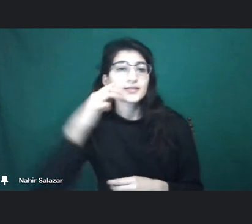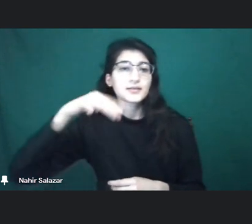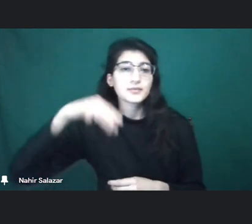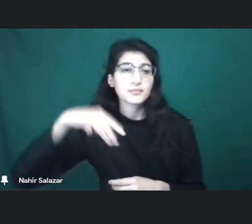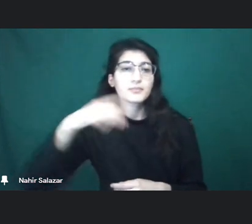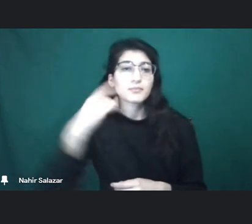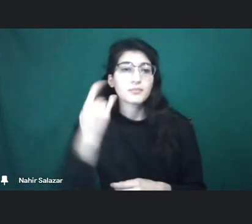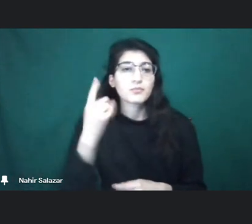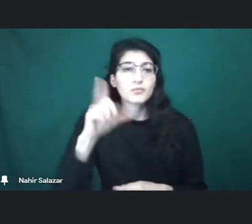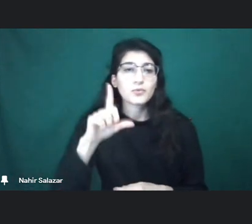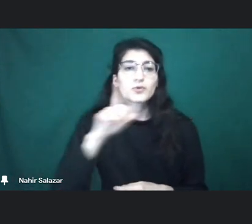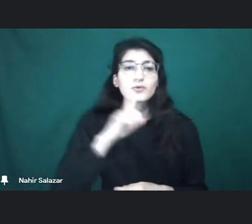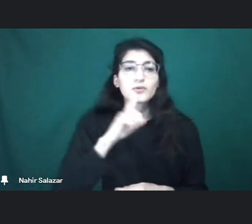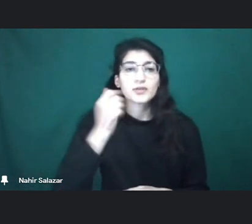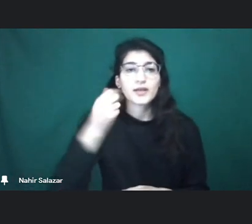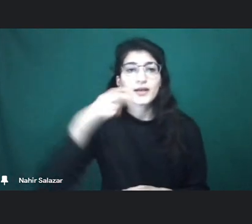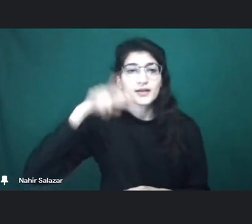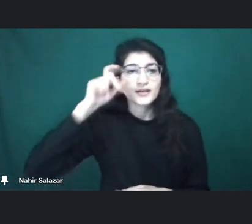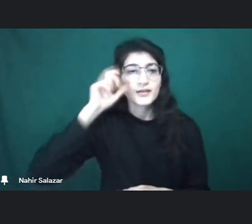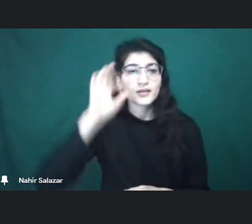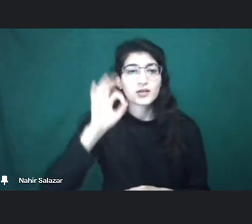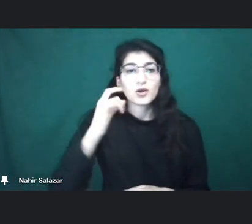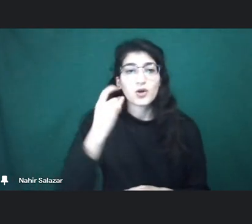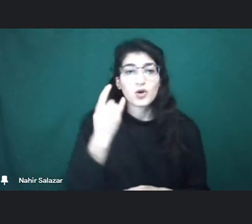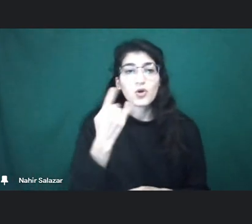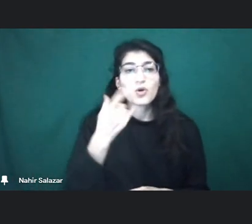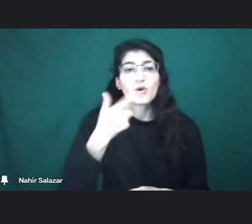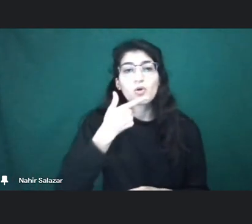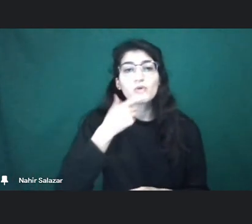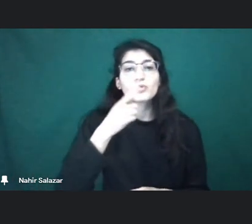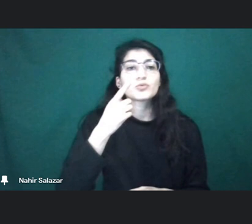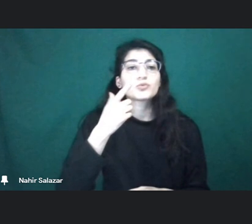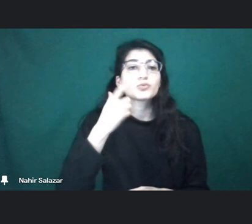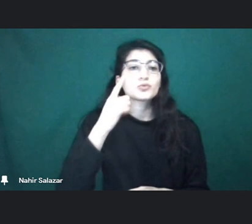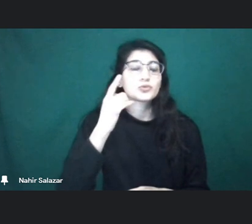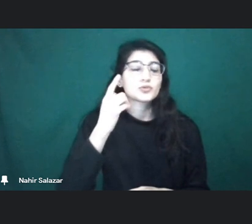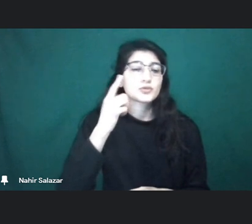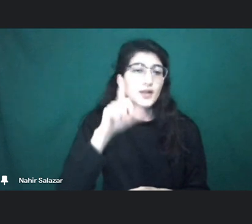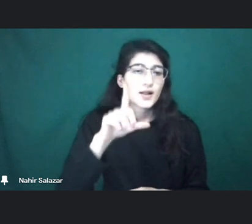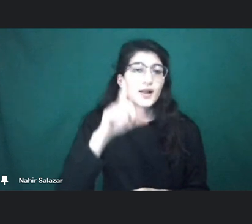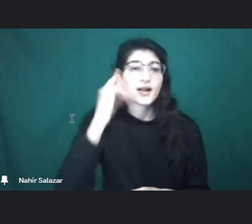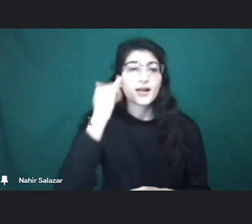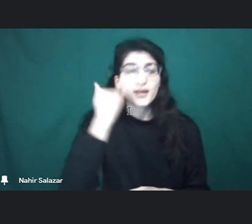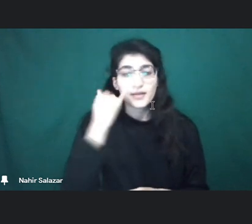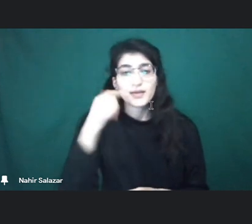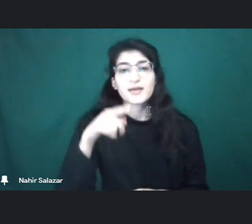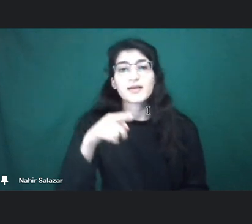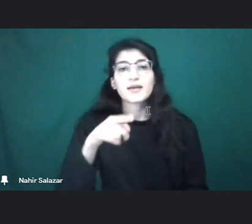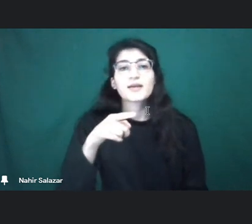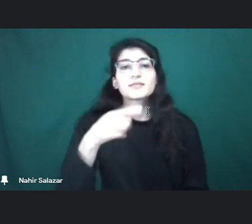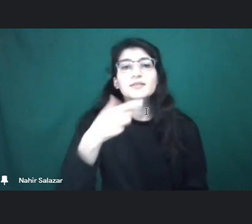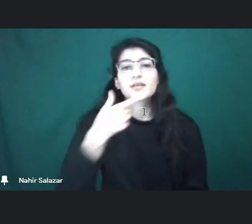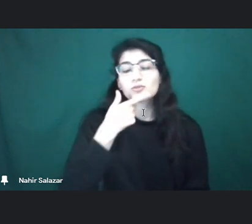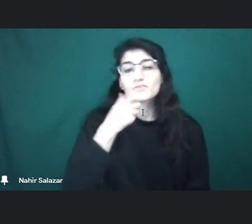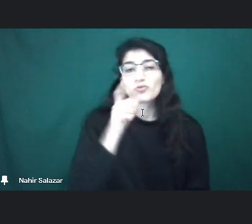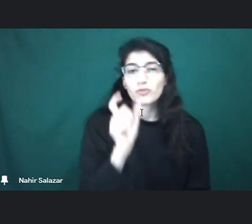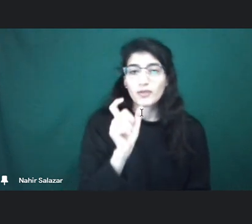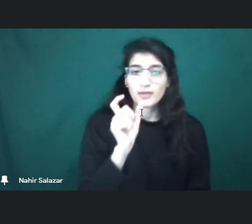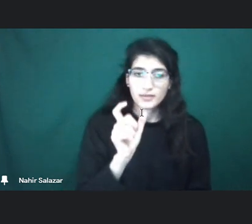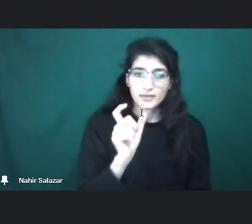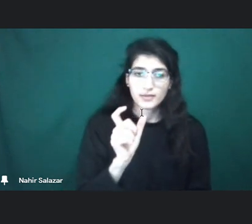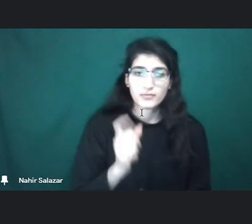li. Li es de adverbio y os es de adjetivo. ¿Sí? Bien.